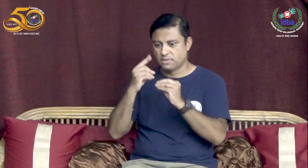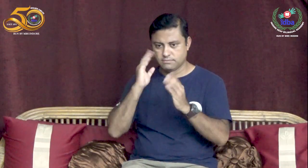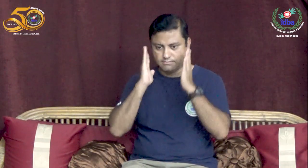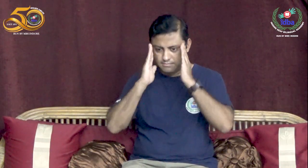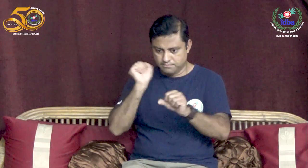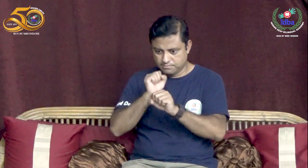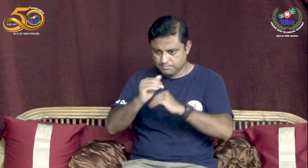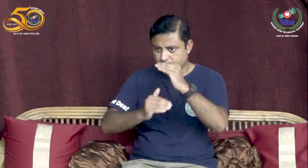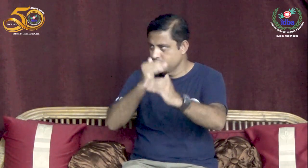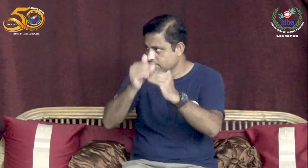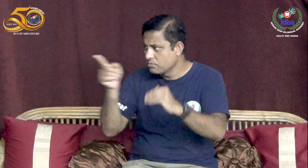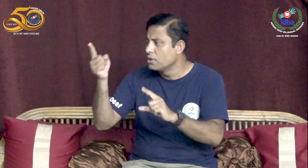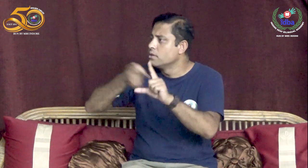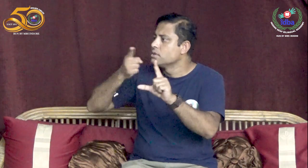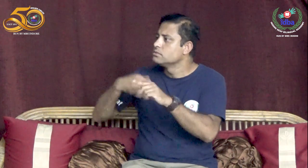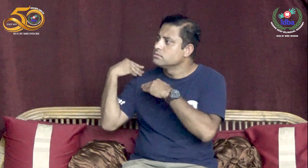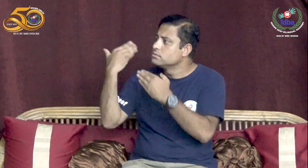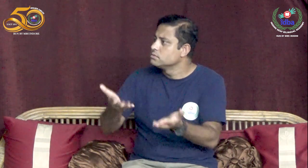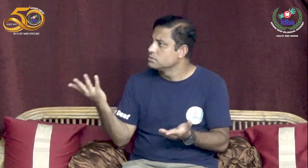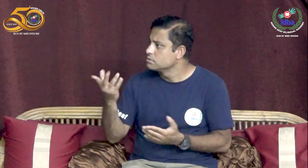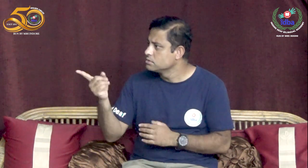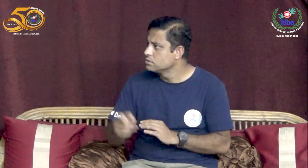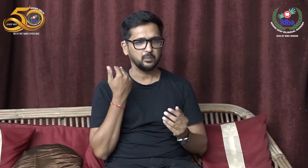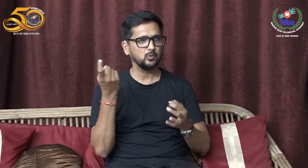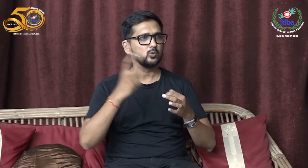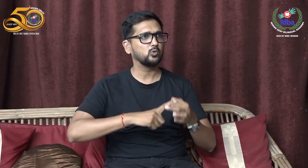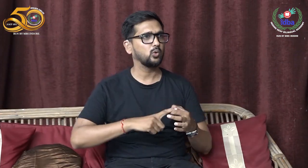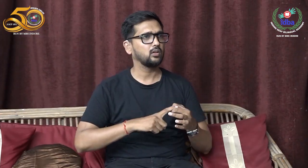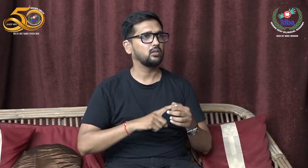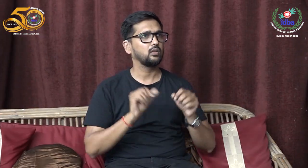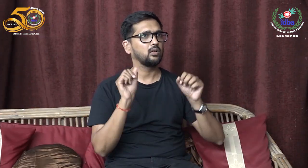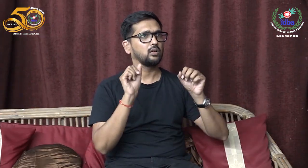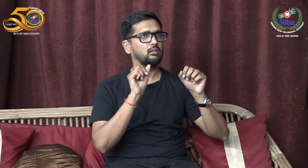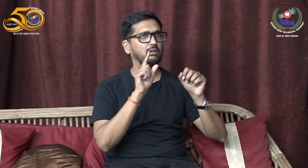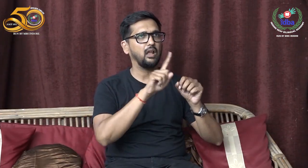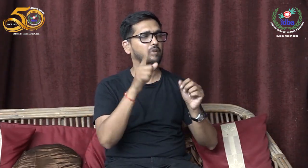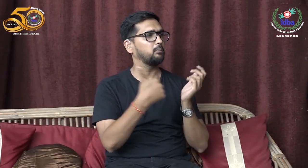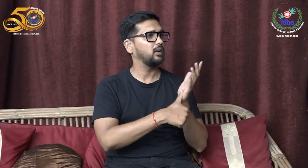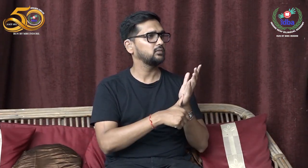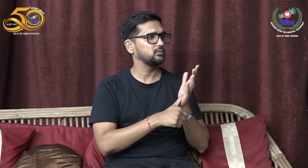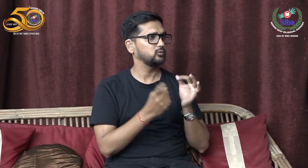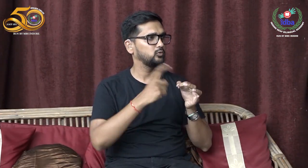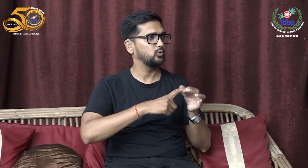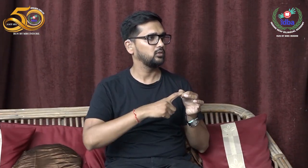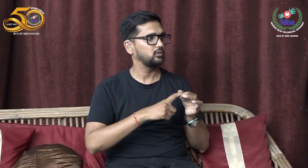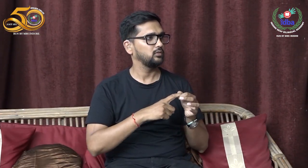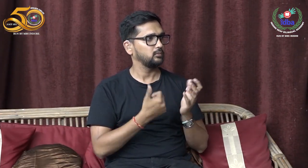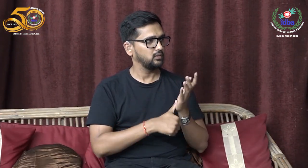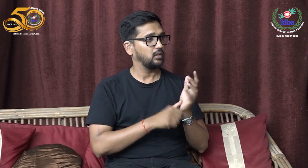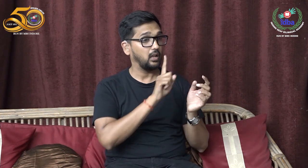जब एसबीआई पे आप काम करते हैं तो आपको कितना साल हो गया? अभी तो मैंने ज्वाइन किया था शायद 11 मंथ्स ही हुए हैं मुझे। तो